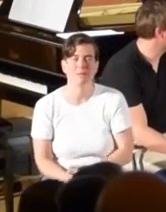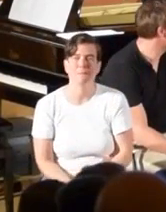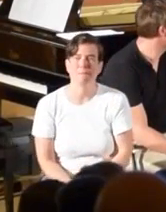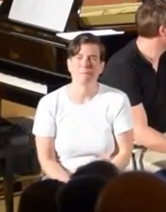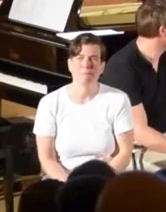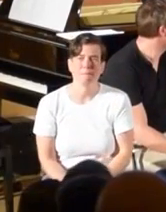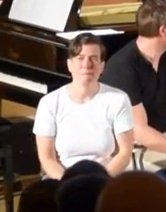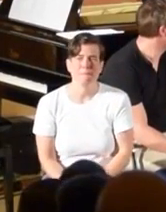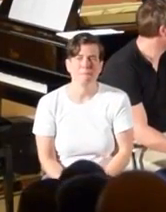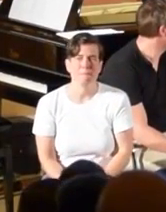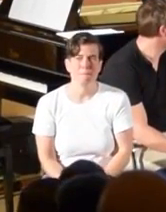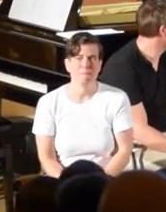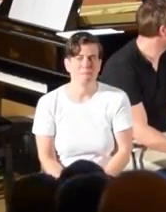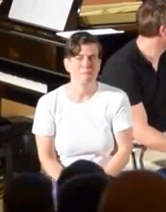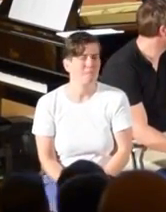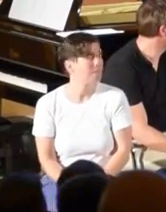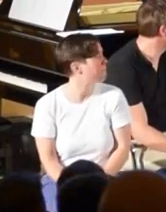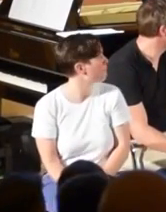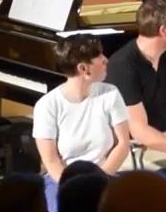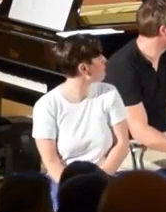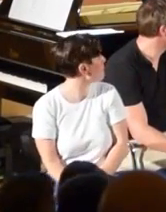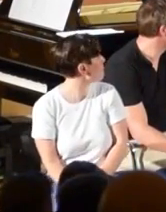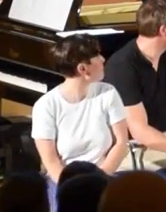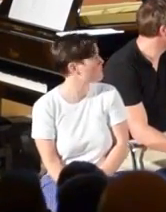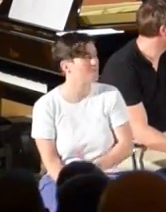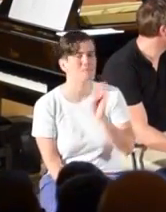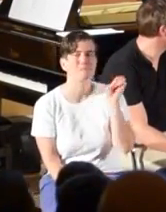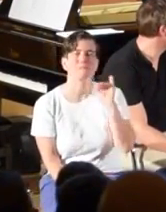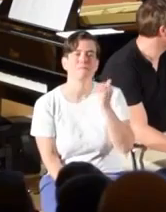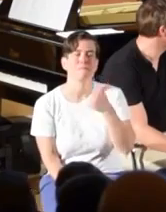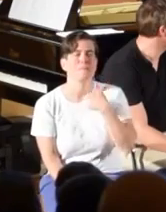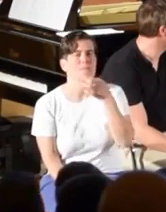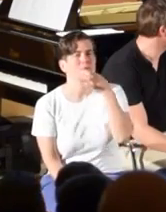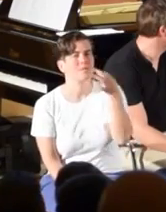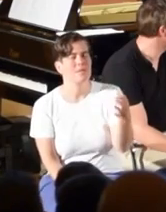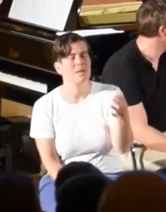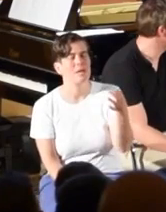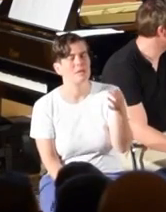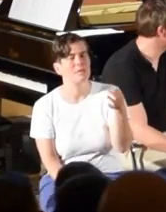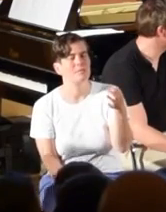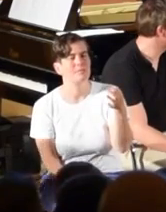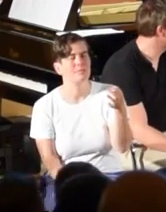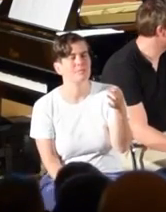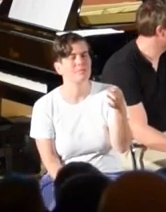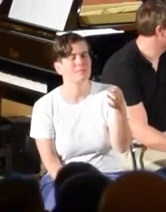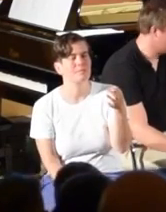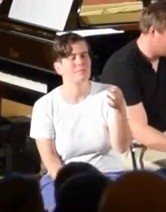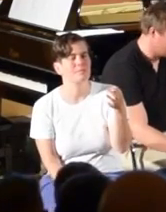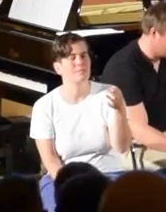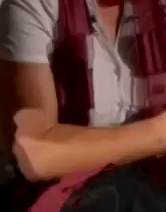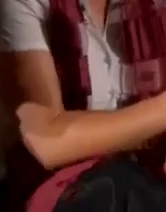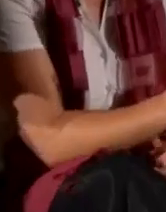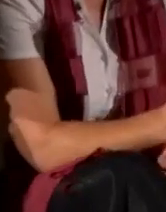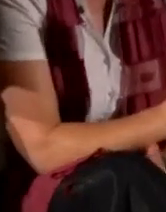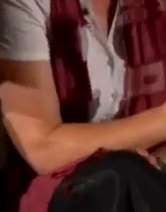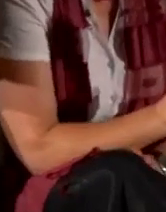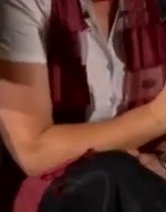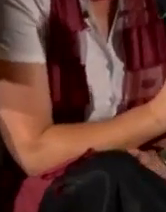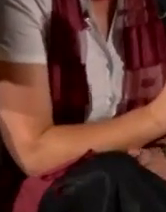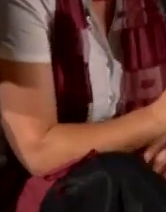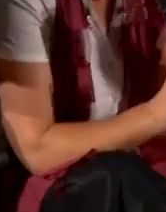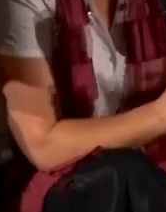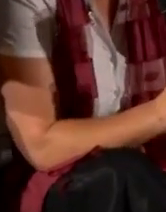Ja, ich hätte durchaus eine Frage, weil mir das tatsächlich auch nicht